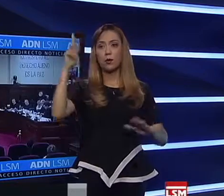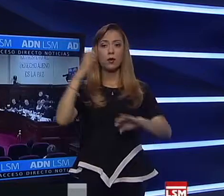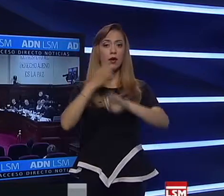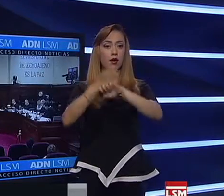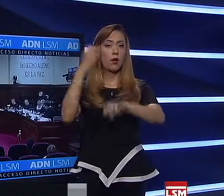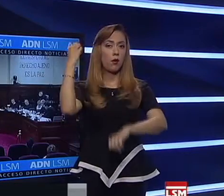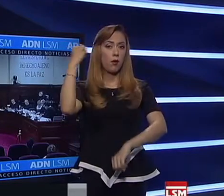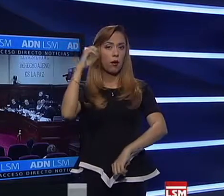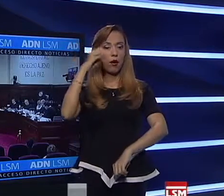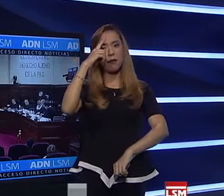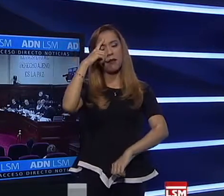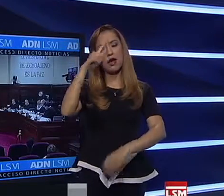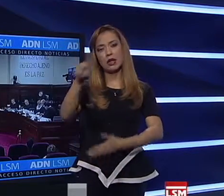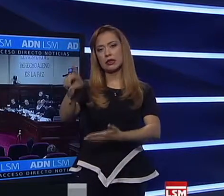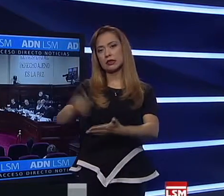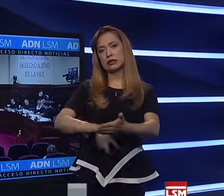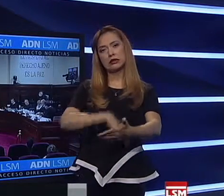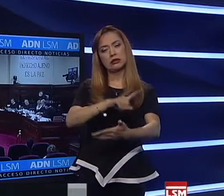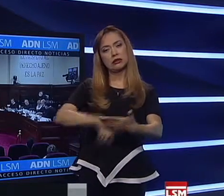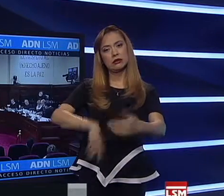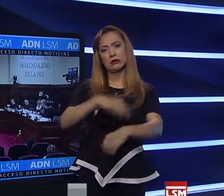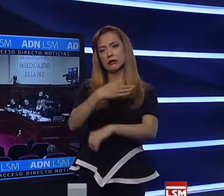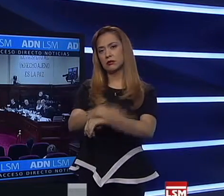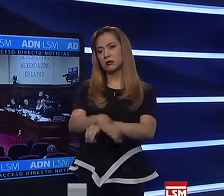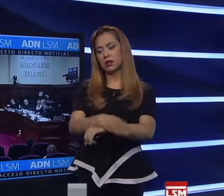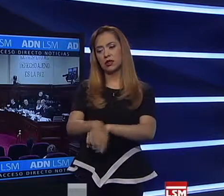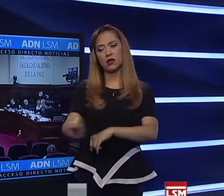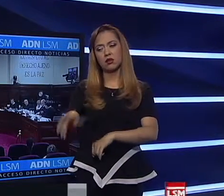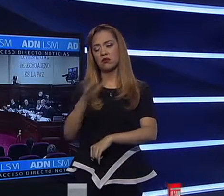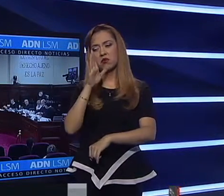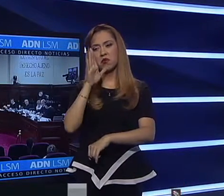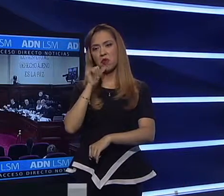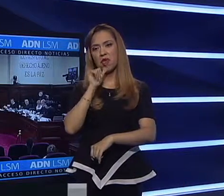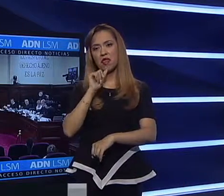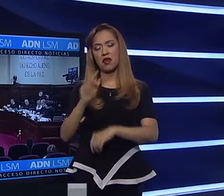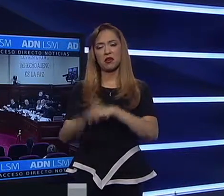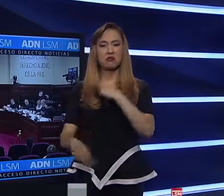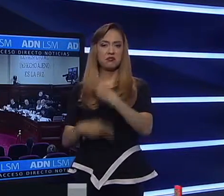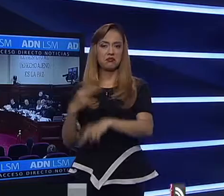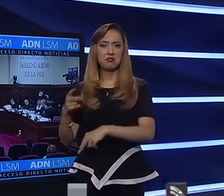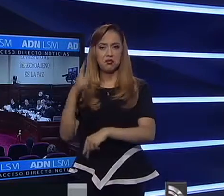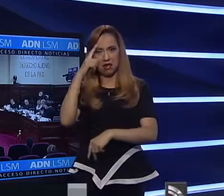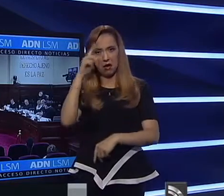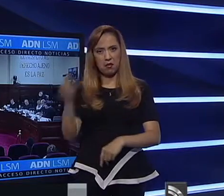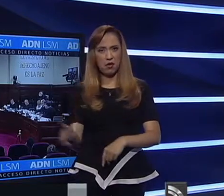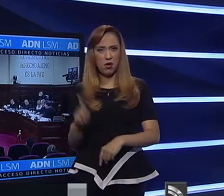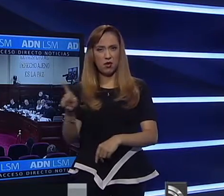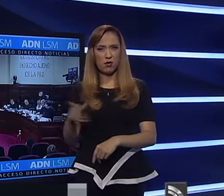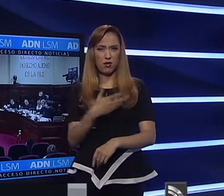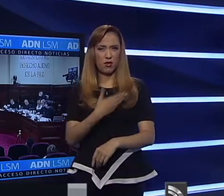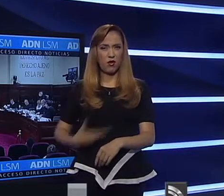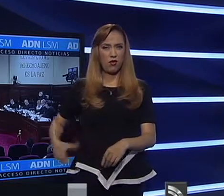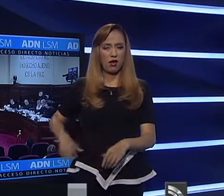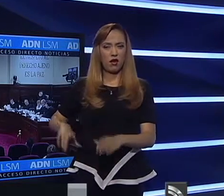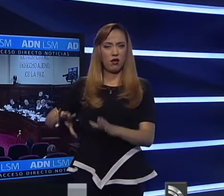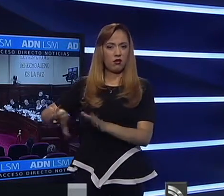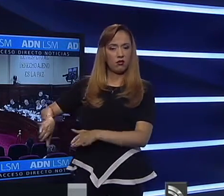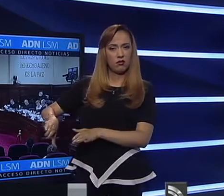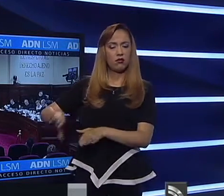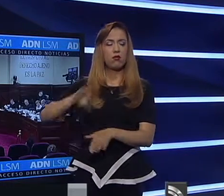suspensión provisional de un ayuntamiento como medida cautelar y facultaba a la Junta de Coordinación Política del Congreso del Estado